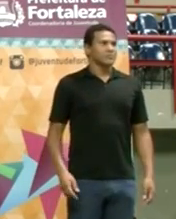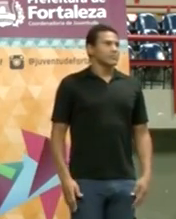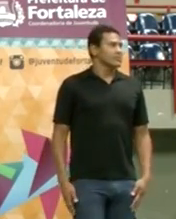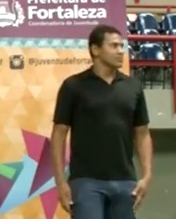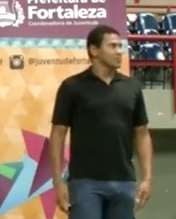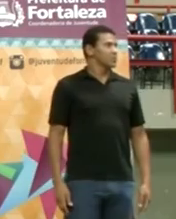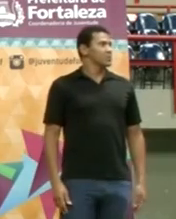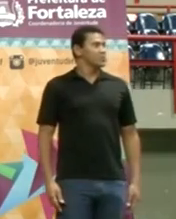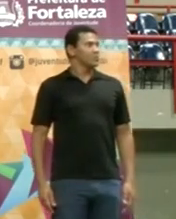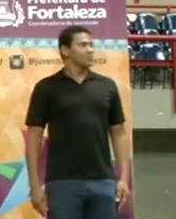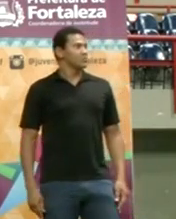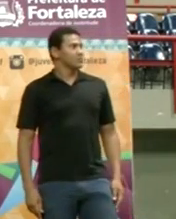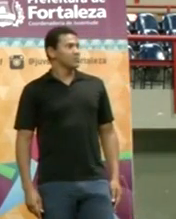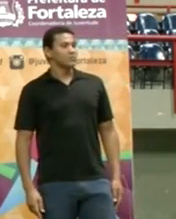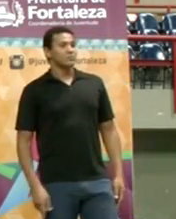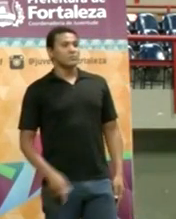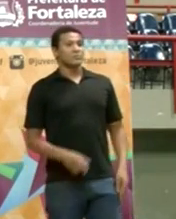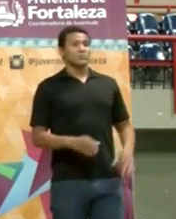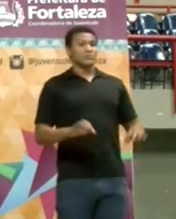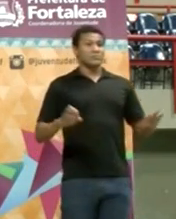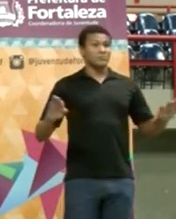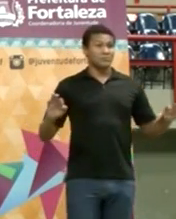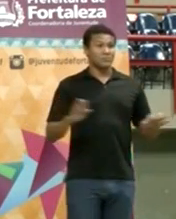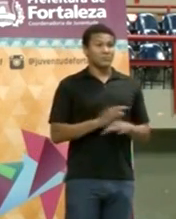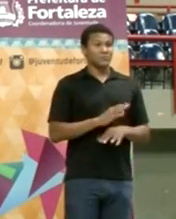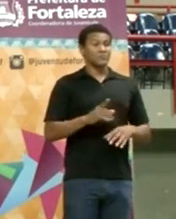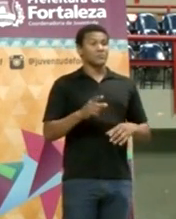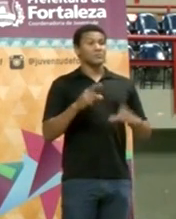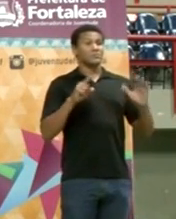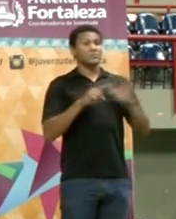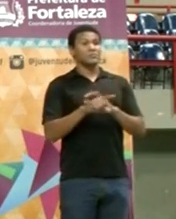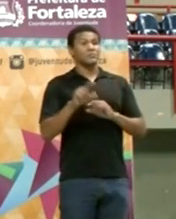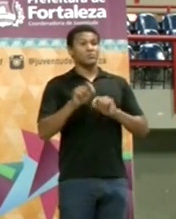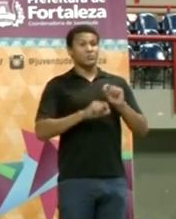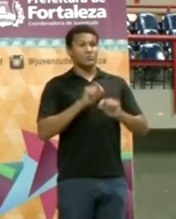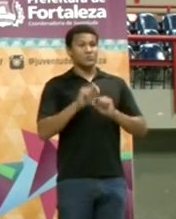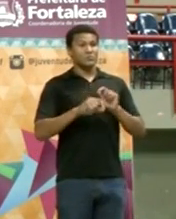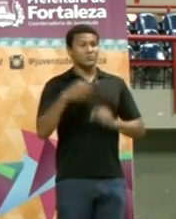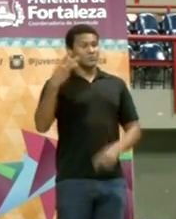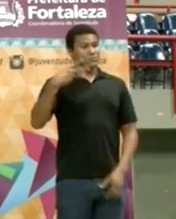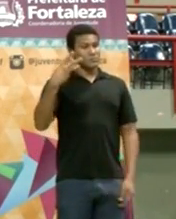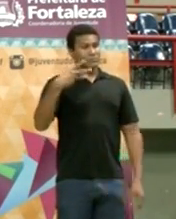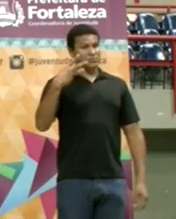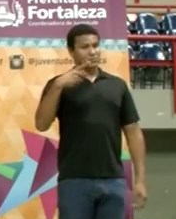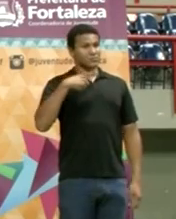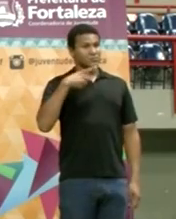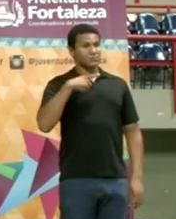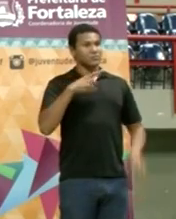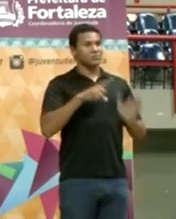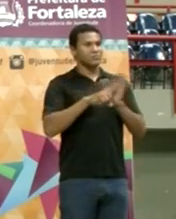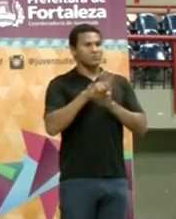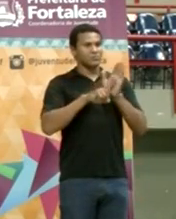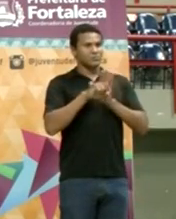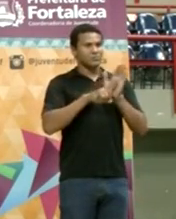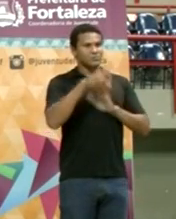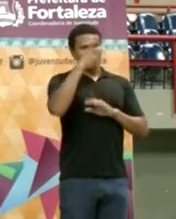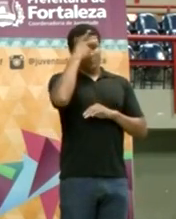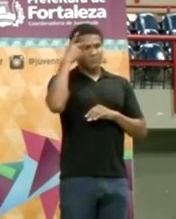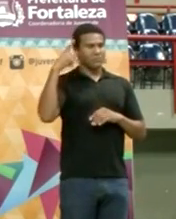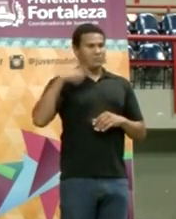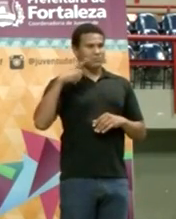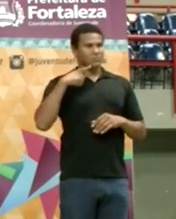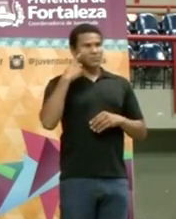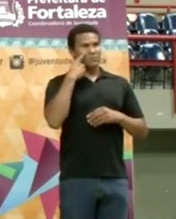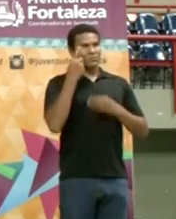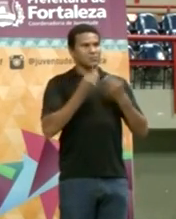seria a nossa segunda questão. E para fechar, mais uma questão, a terceira. Pesquisadores têm procurado isolar o vírus da gripe espanhola,